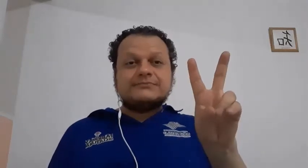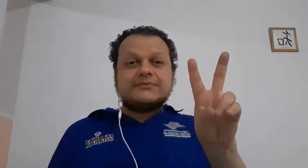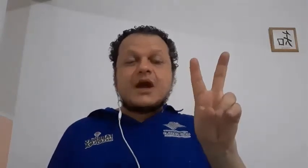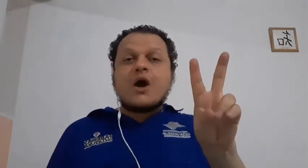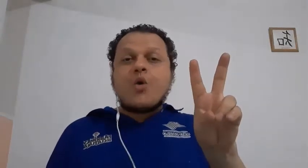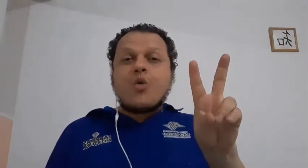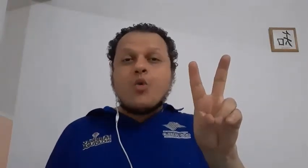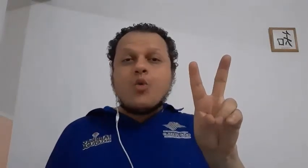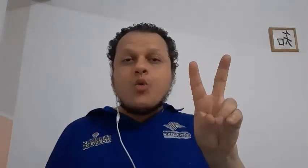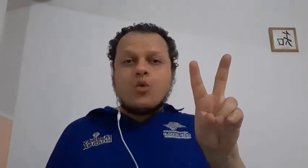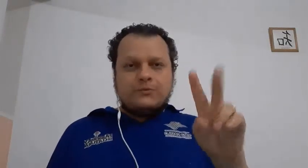U.